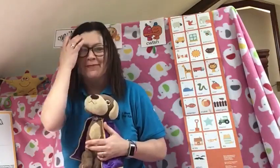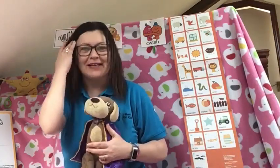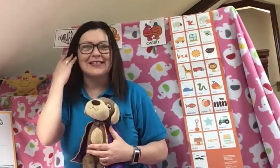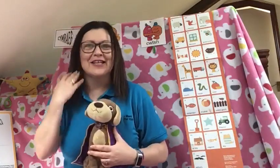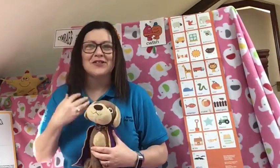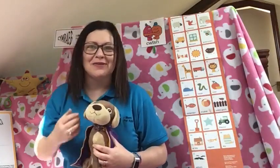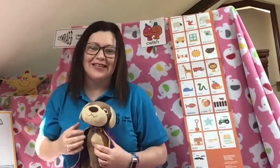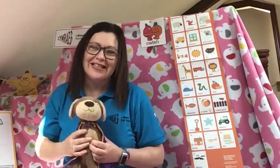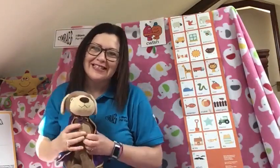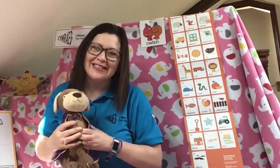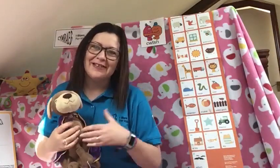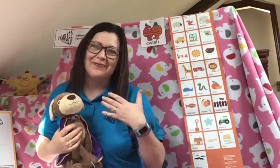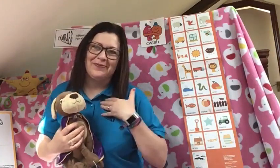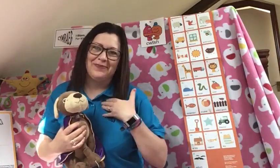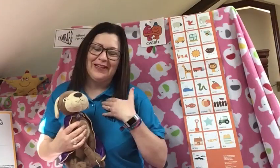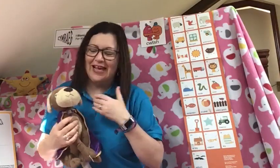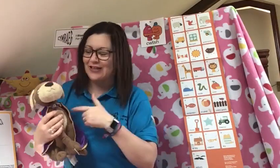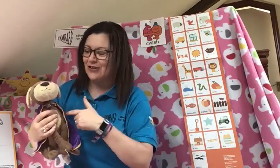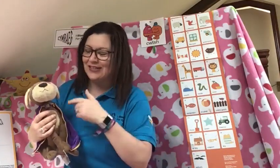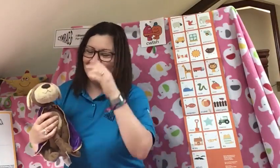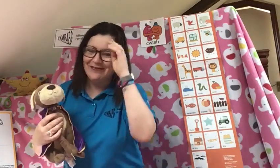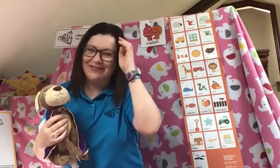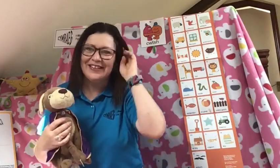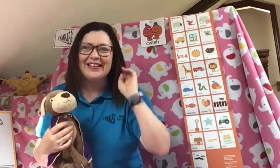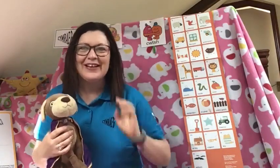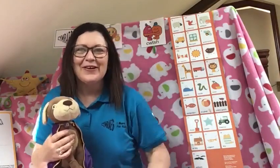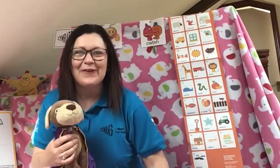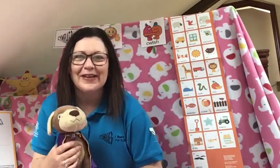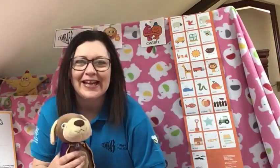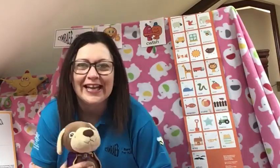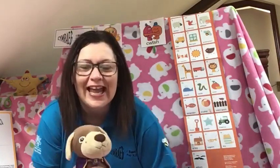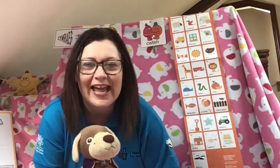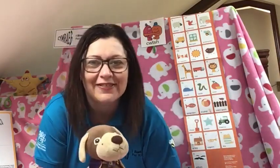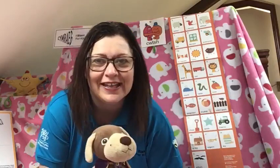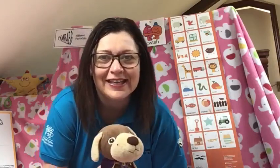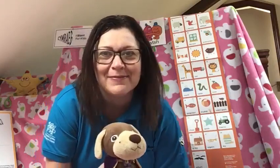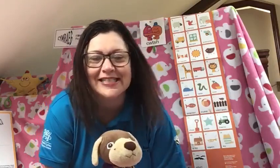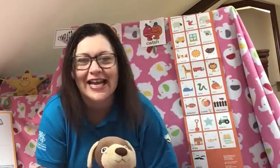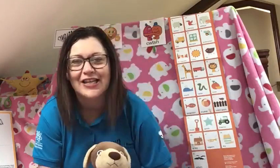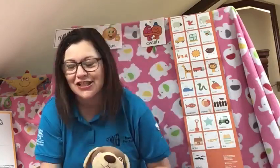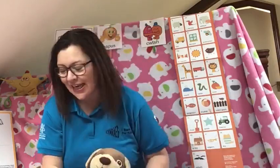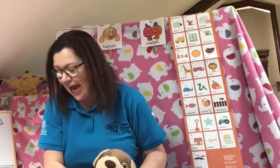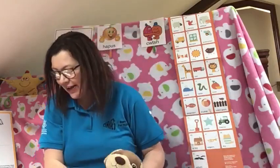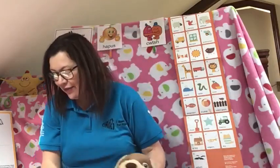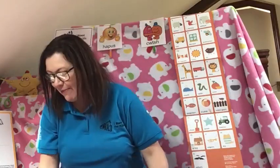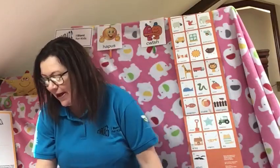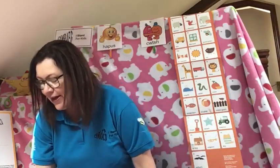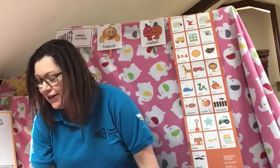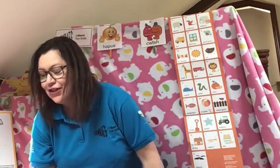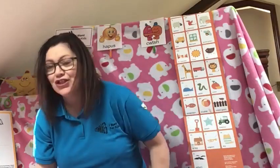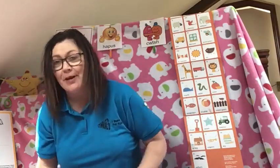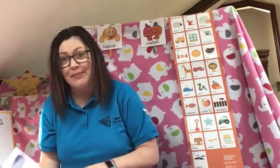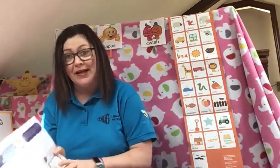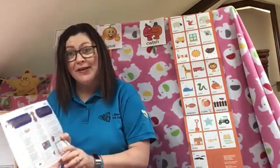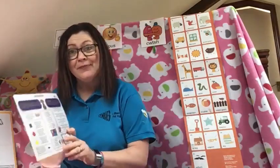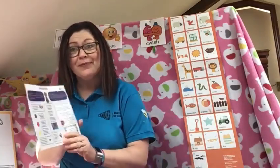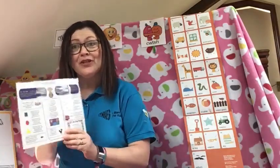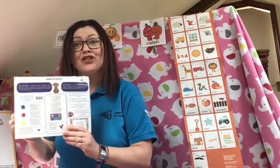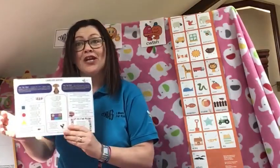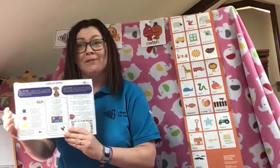I blant session with Liz and Doti. Okay, heddi ni'n mynd I edrych ar y thema siapiau,